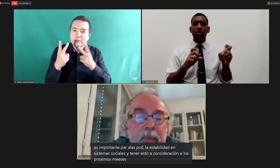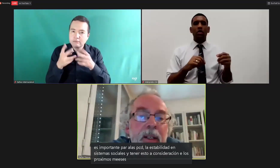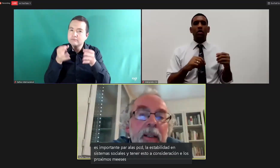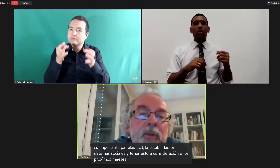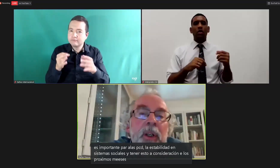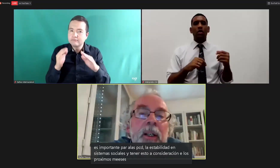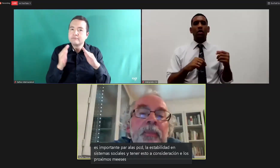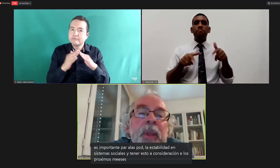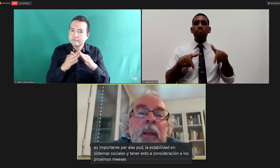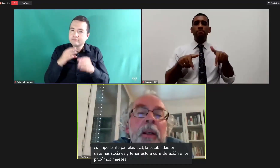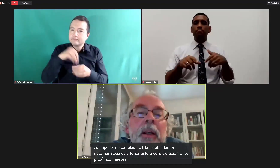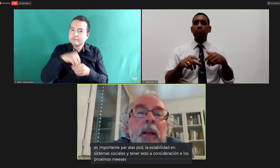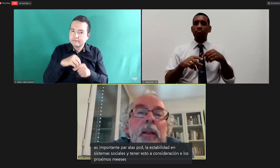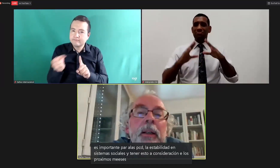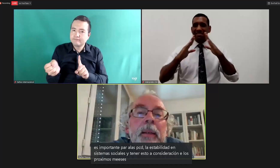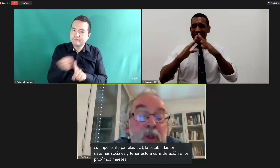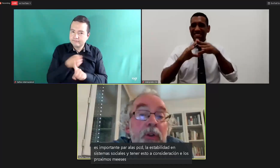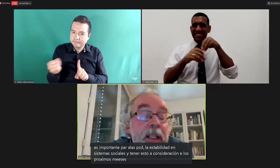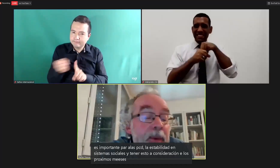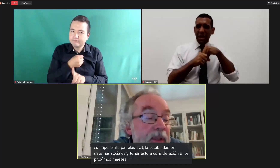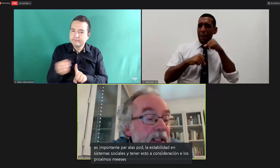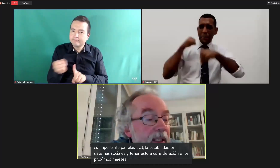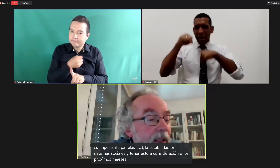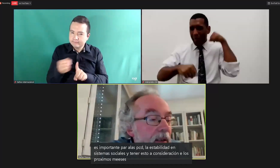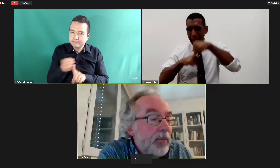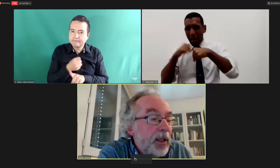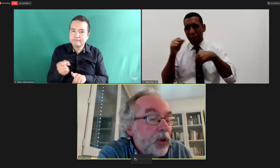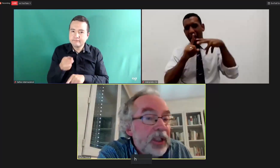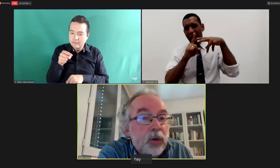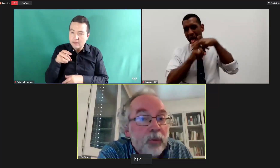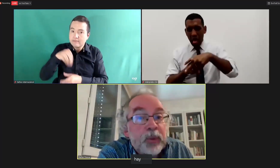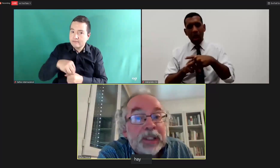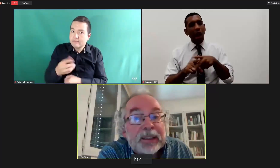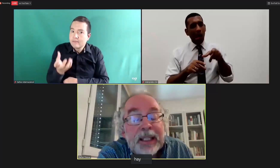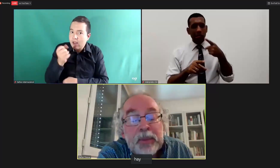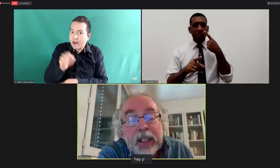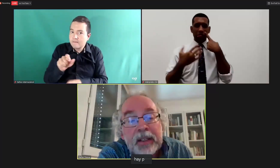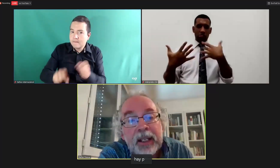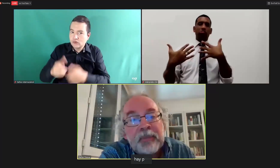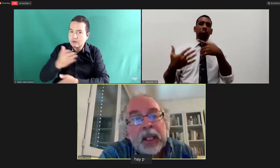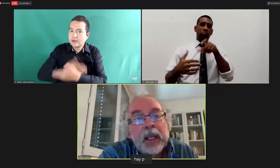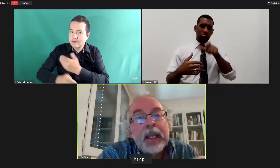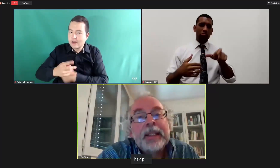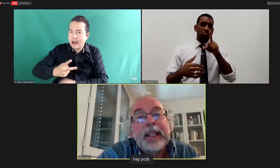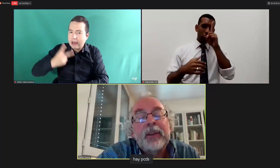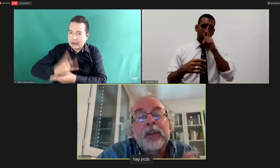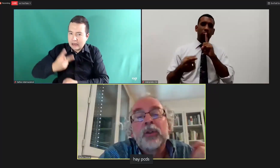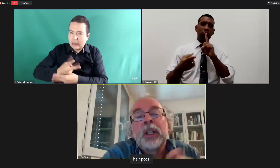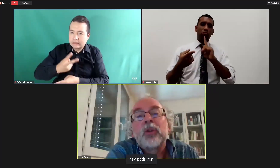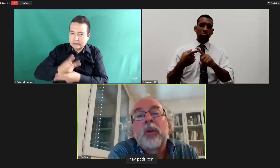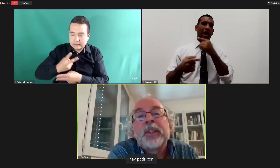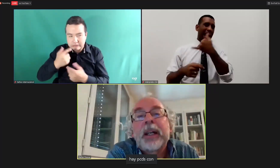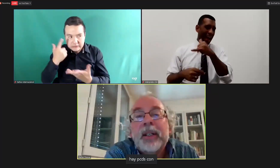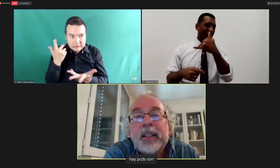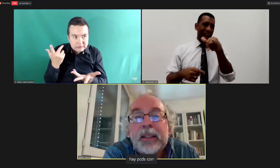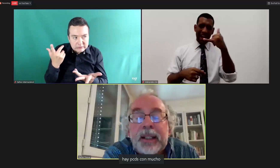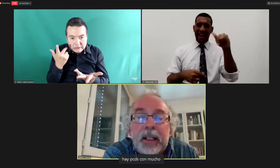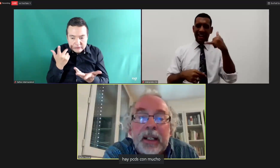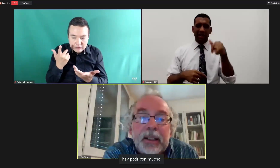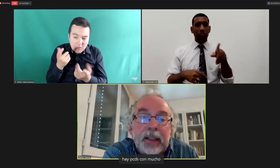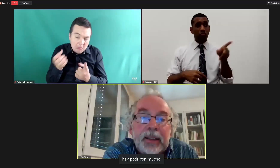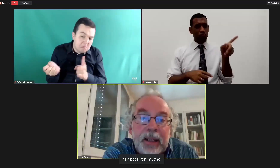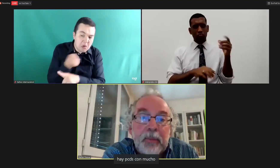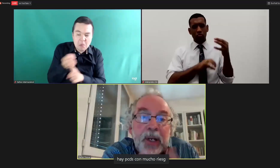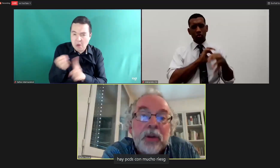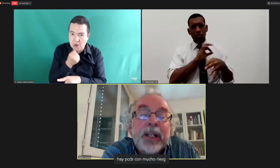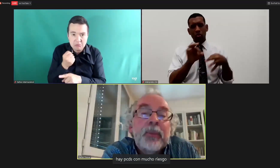que obviamente también hay personas con discapacidad en mayor riesgo. Muy importante también esa interacción que tú comentabas